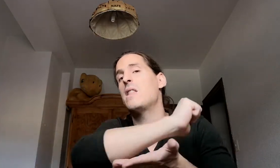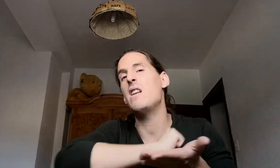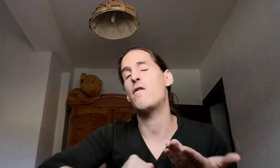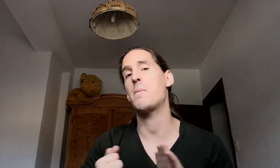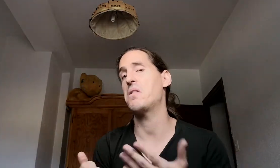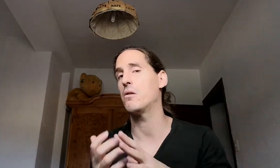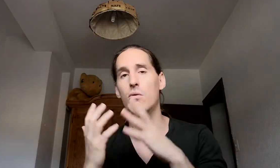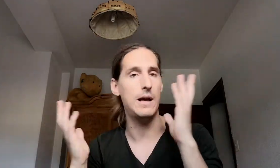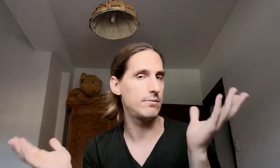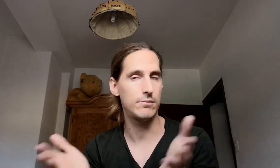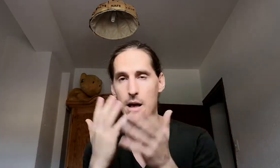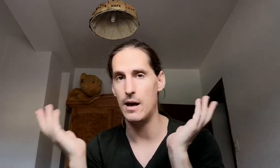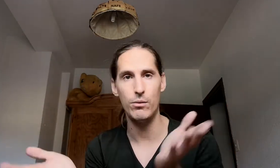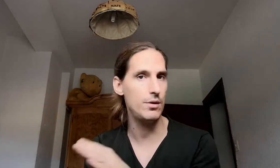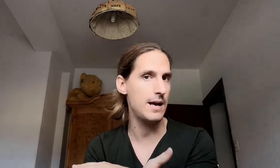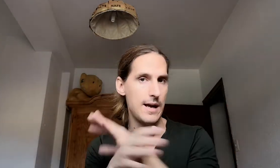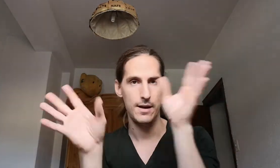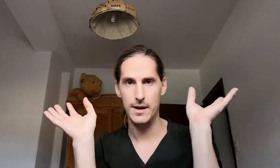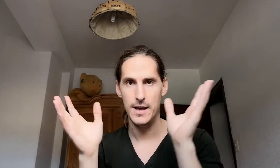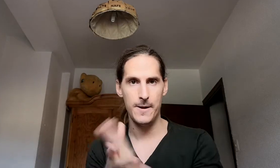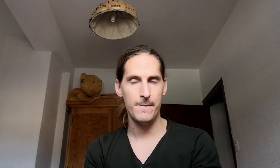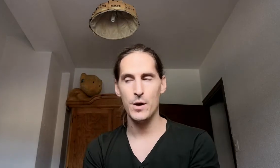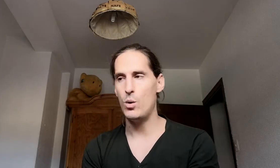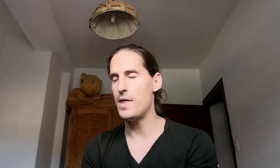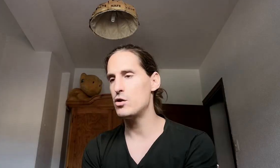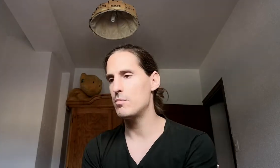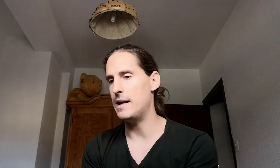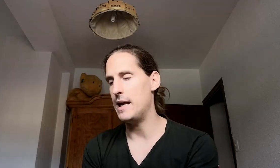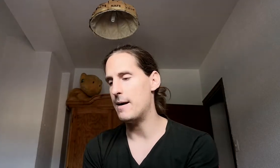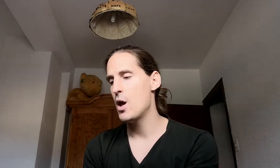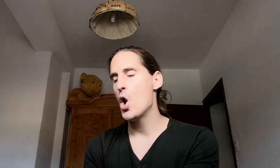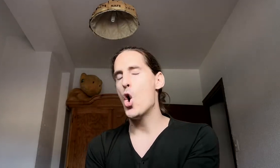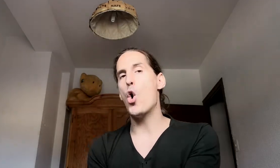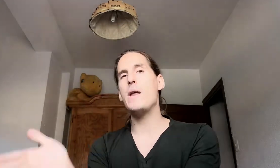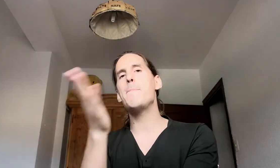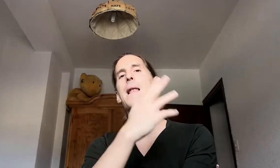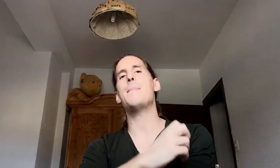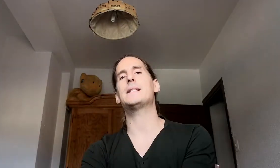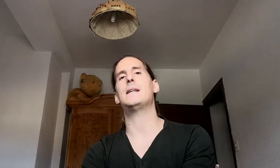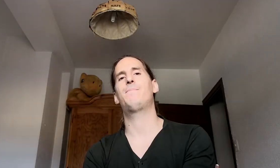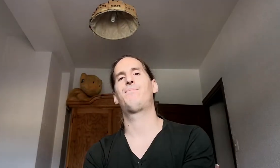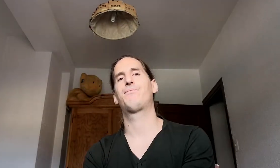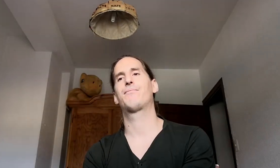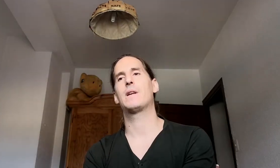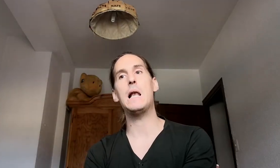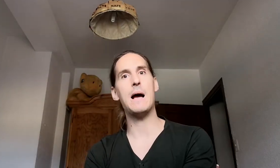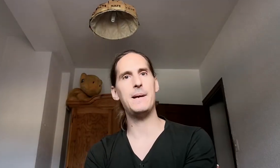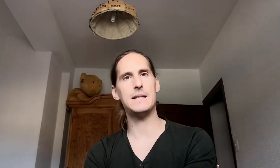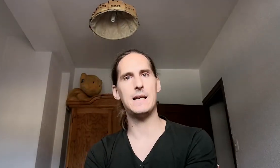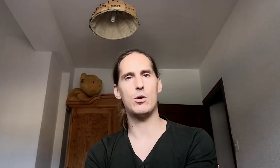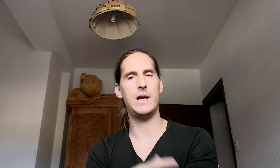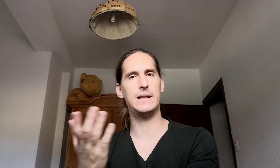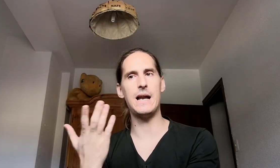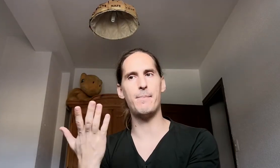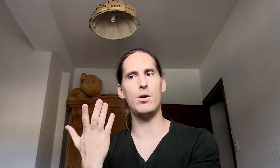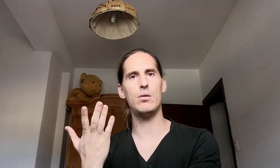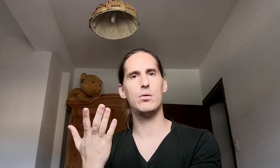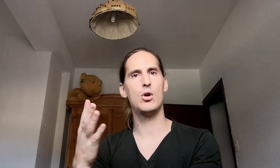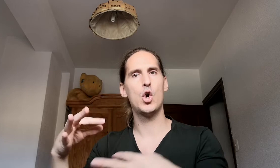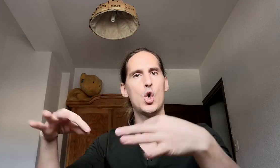hacer de forma circular. Cada uno ya lo hace a su manera. O limpia la mesa. La mesa con el trapo.